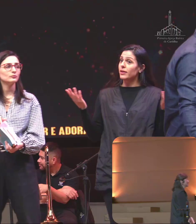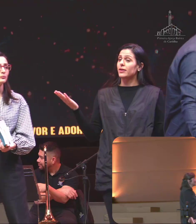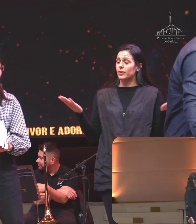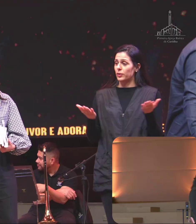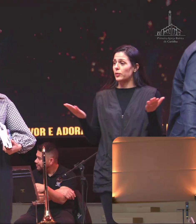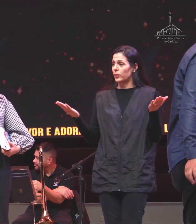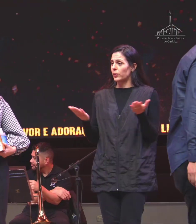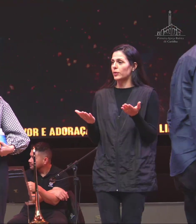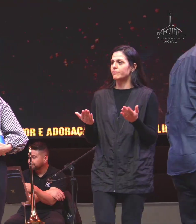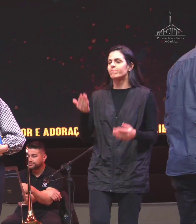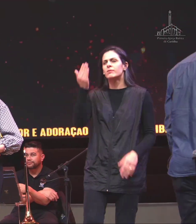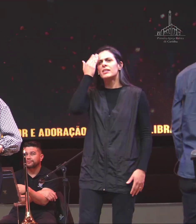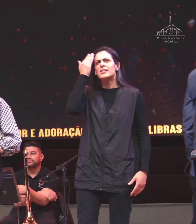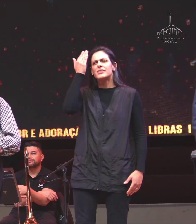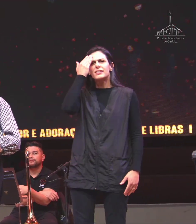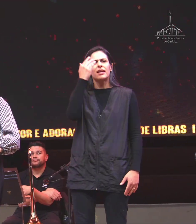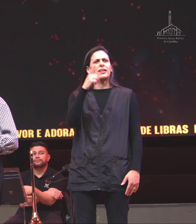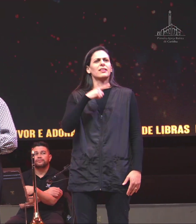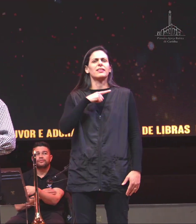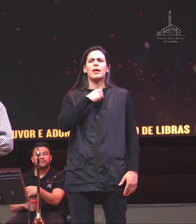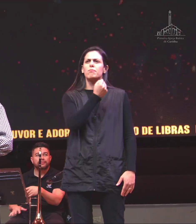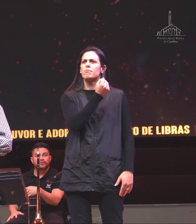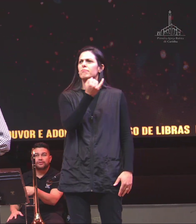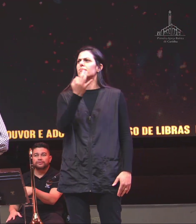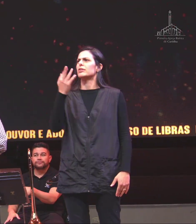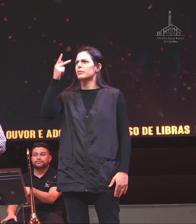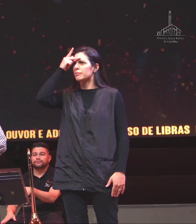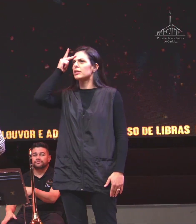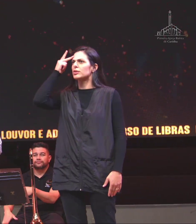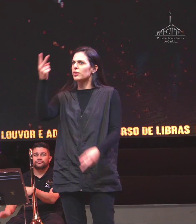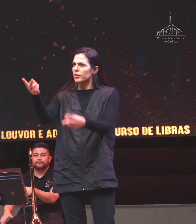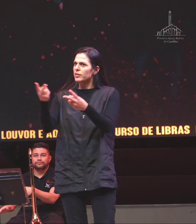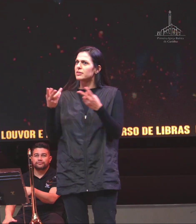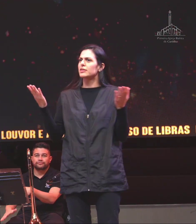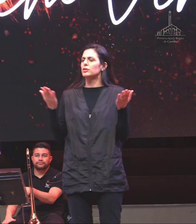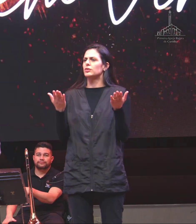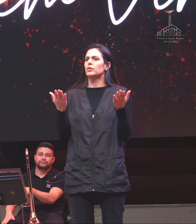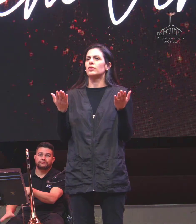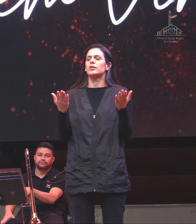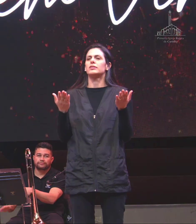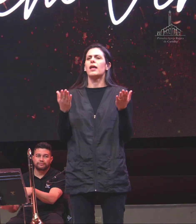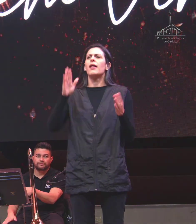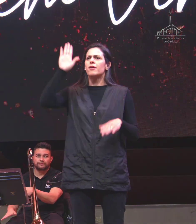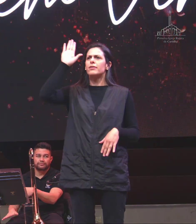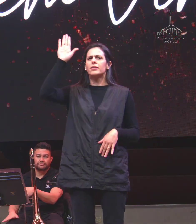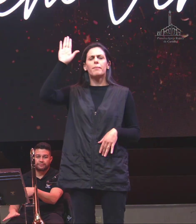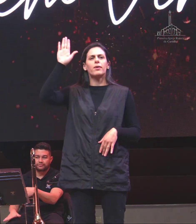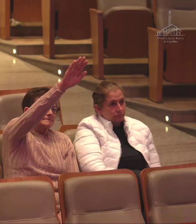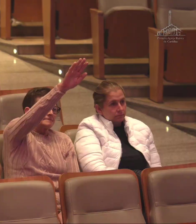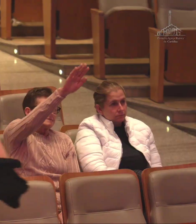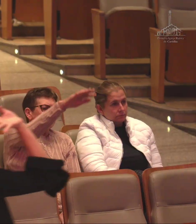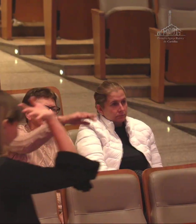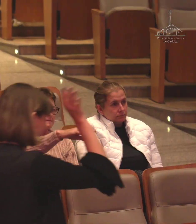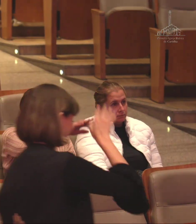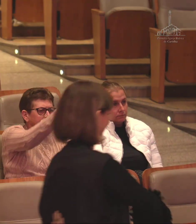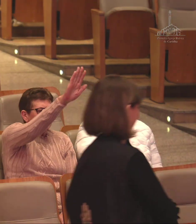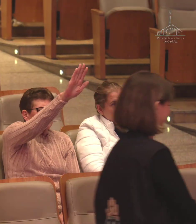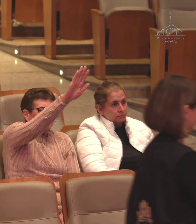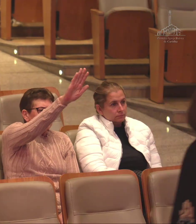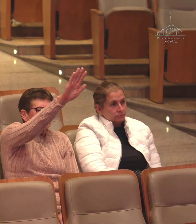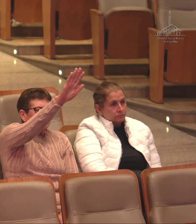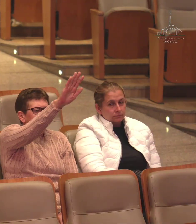hoje pela primeira vez. Só levanta sua mão aí para a gente reconhecer você. Bem-vinda, bem-vinda, bem-vinda, bem-vinda ali. Bem-vindo vocês aqui